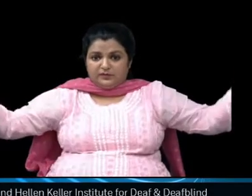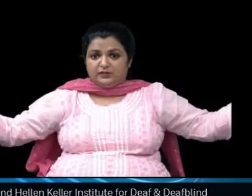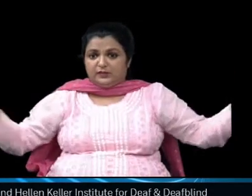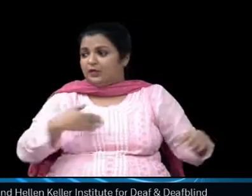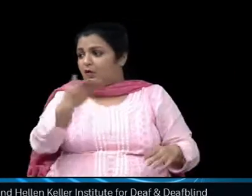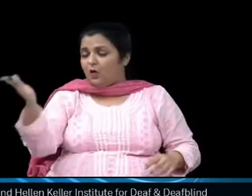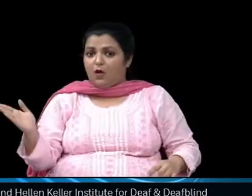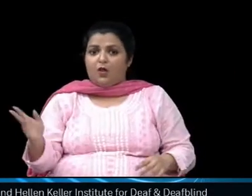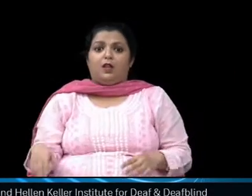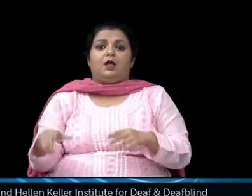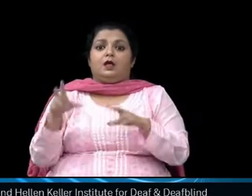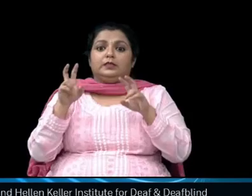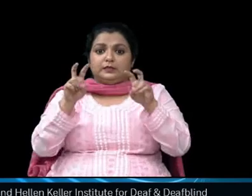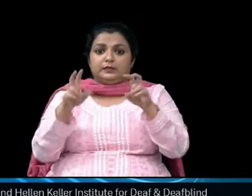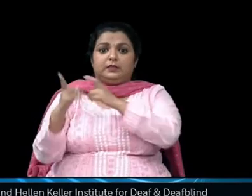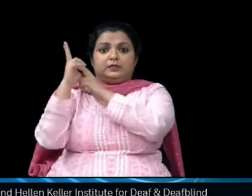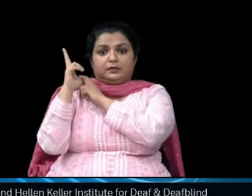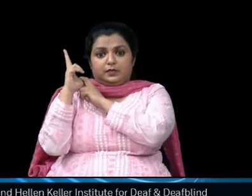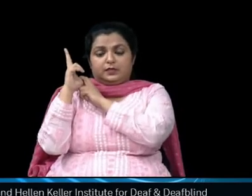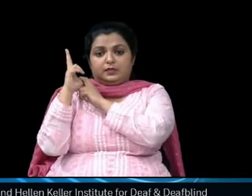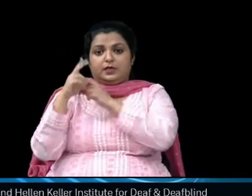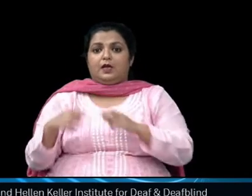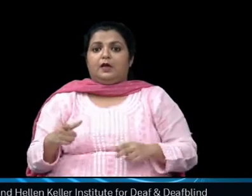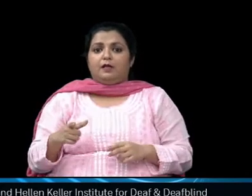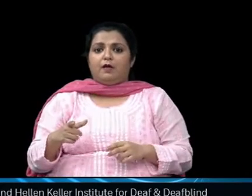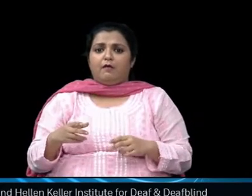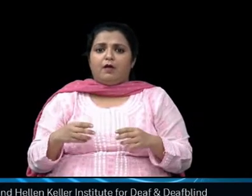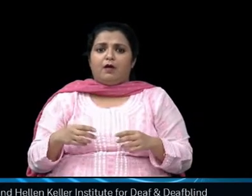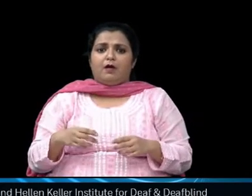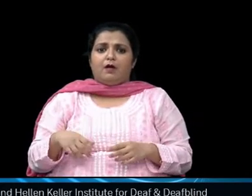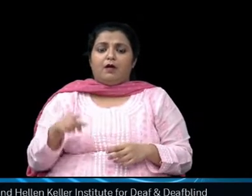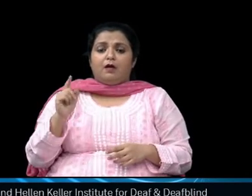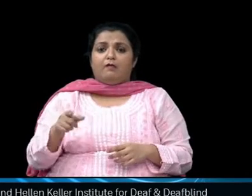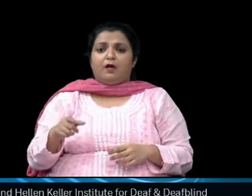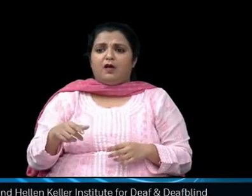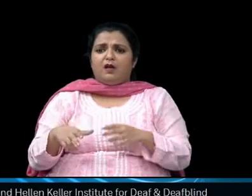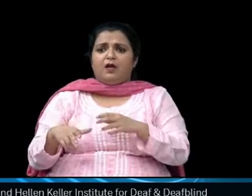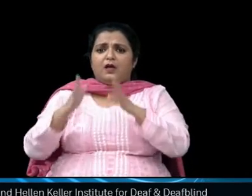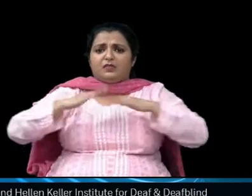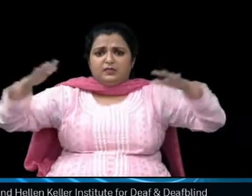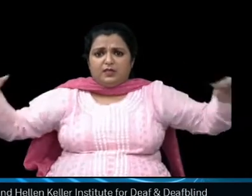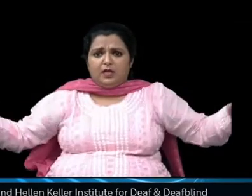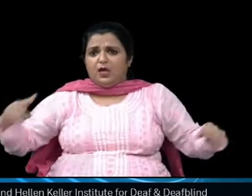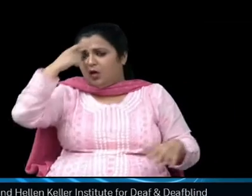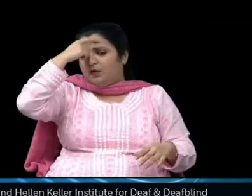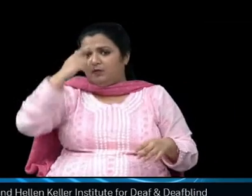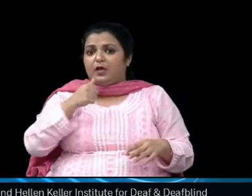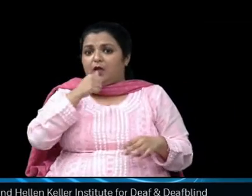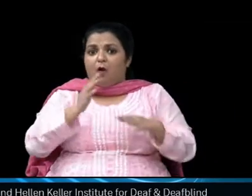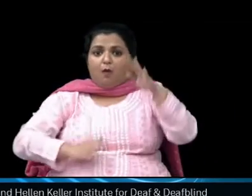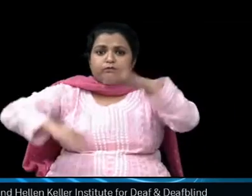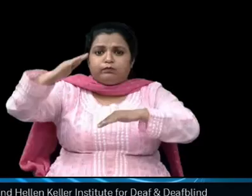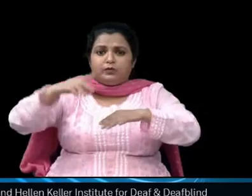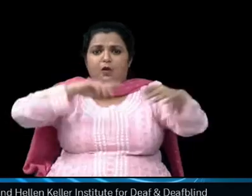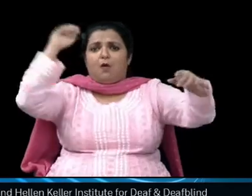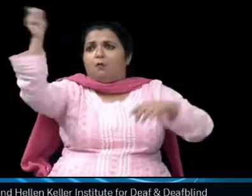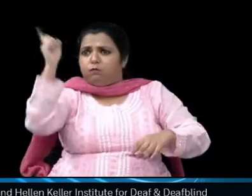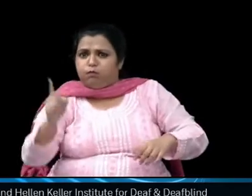सागरी क्षेत्राचे समलक्षिन पर व्यवस्तापन सागरी संकटाचे निवारं करने सटी सागरी किनारा क्षेत्राचा